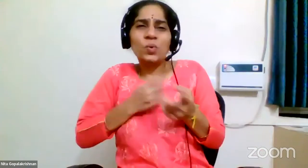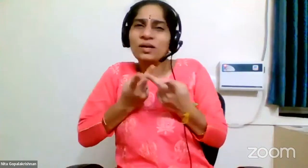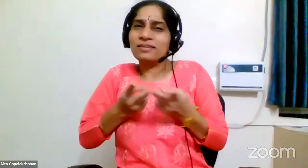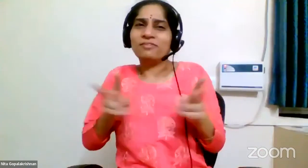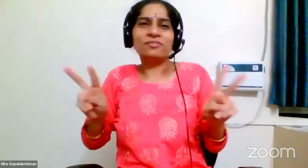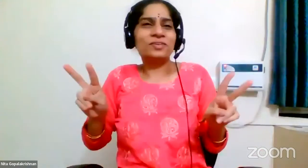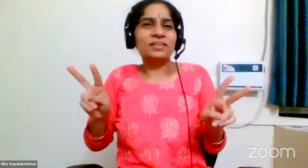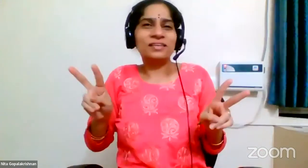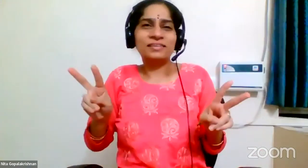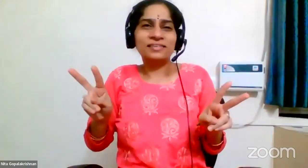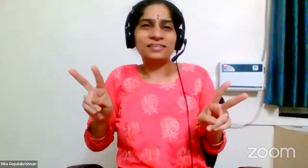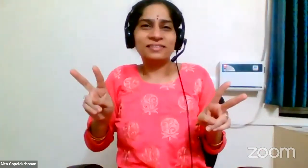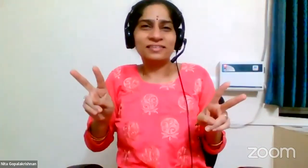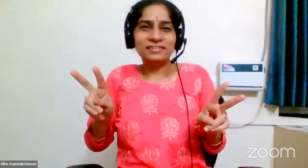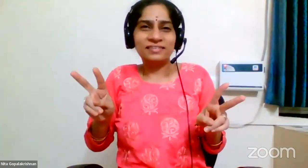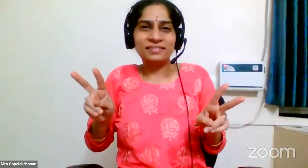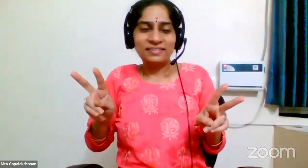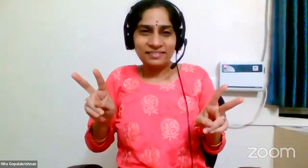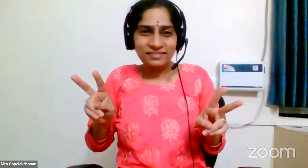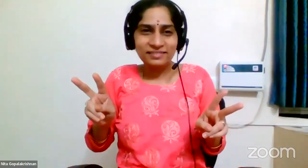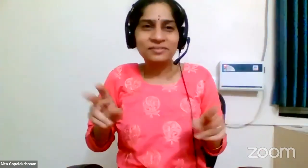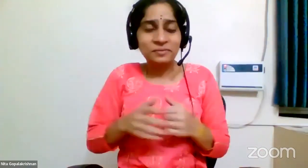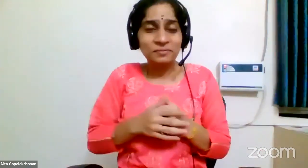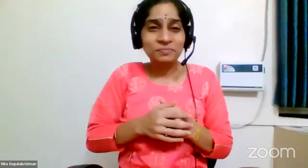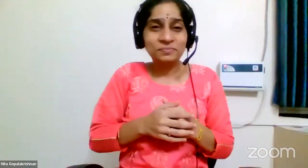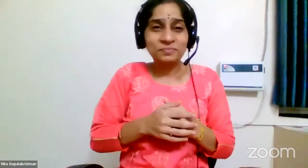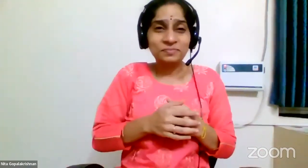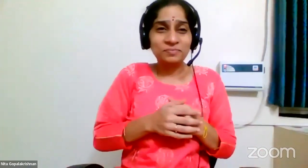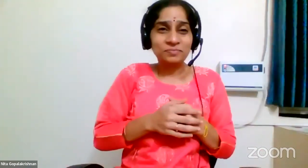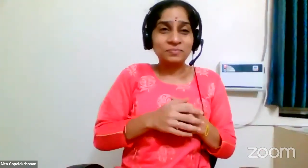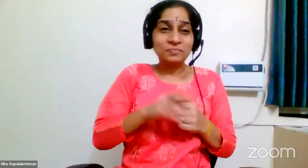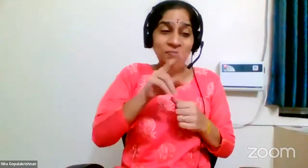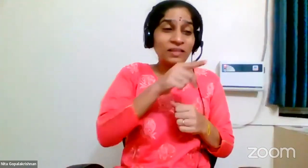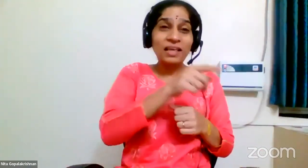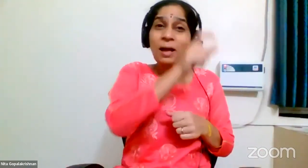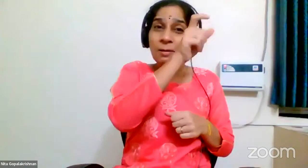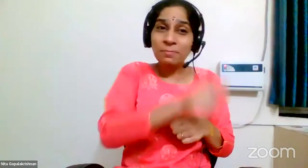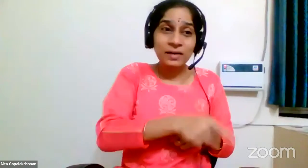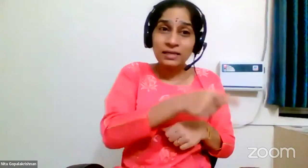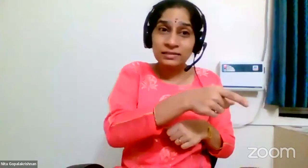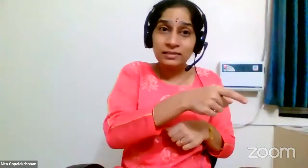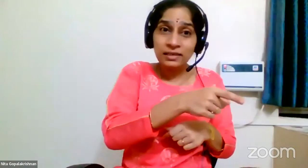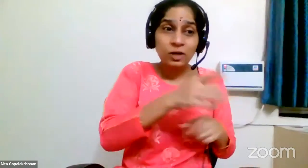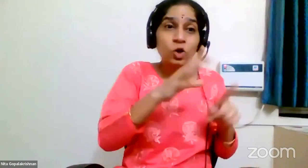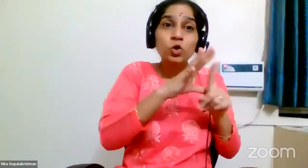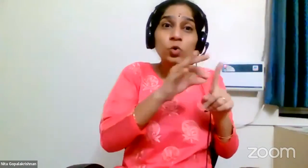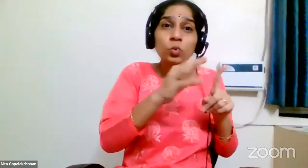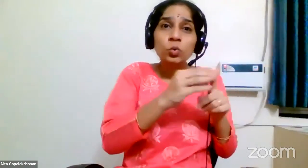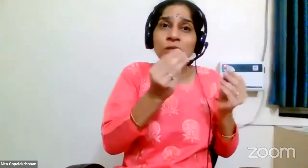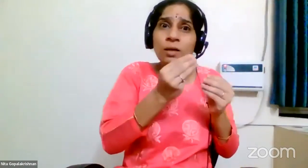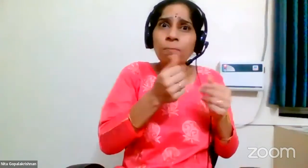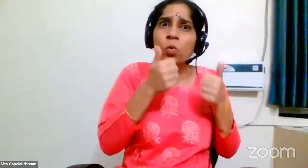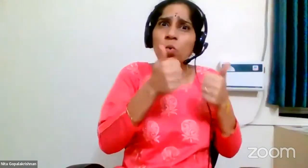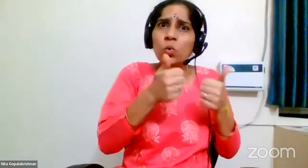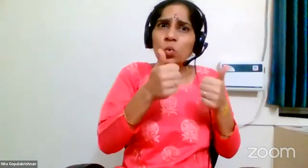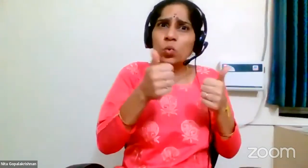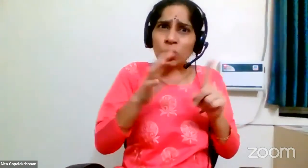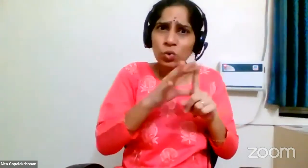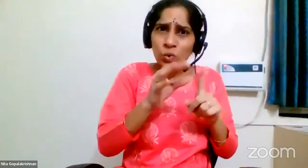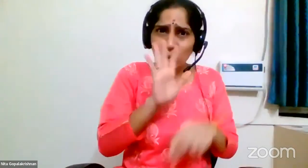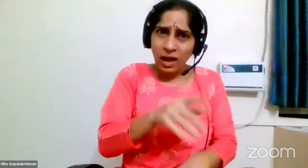बंधन किसी का नहीं है, उनपे जोर किसी का नहीं है। वो अपने आप से उस कार्य को कर रहे हैं।